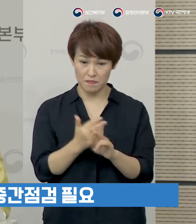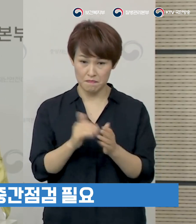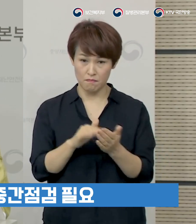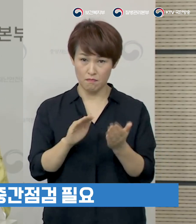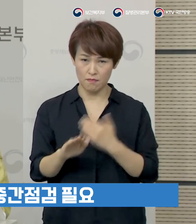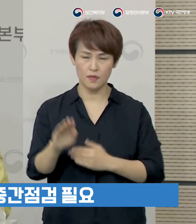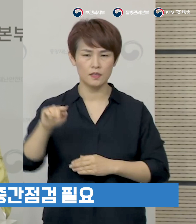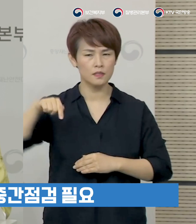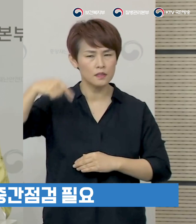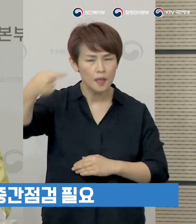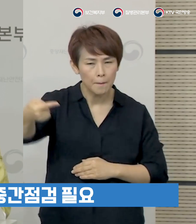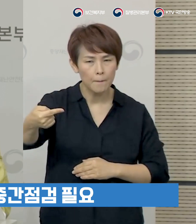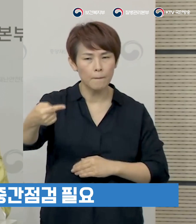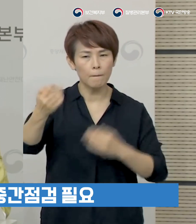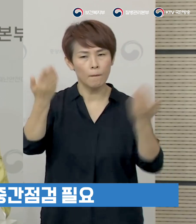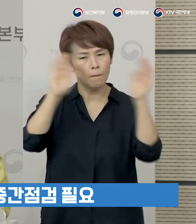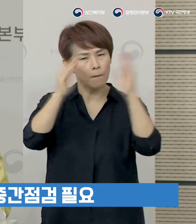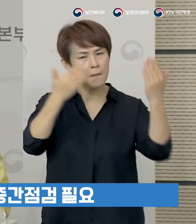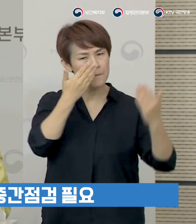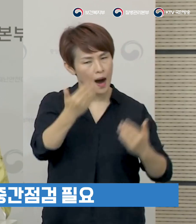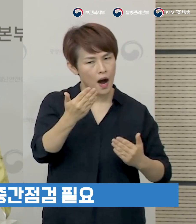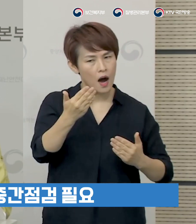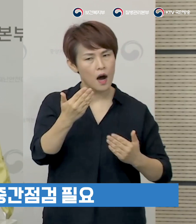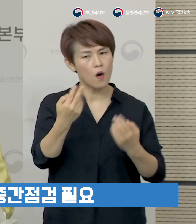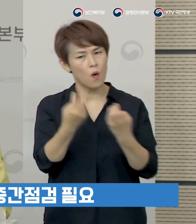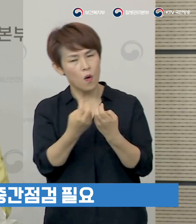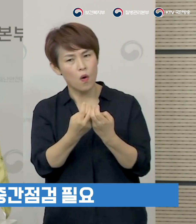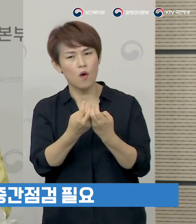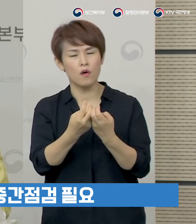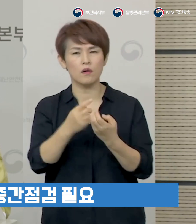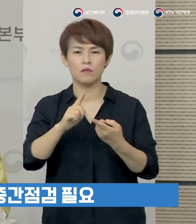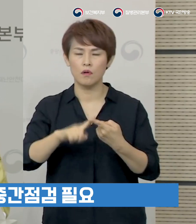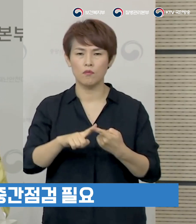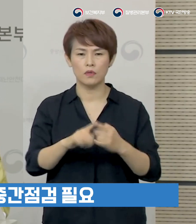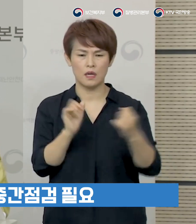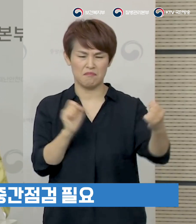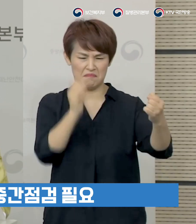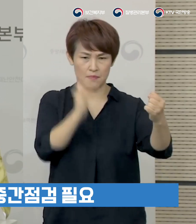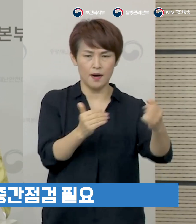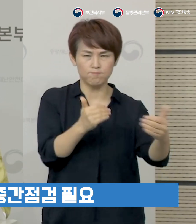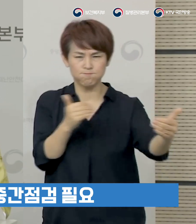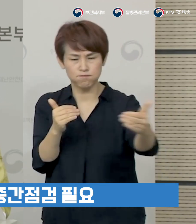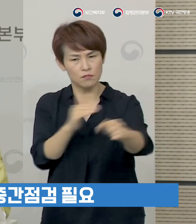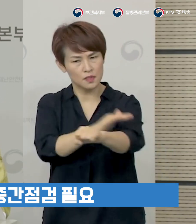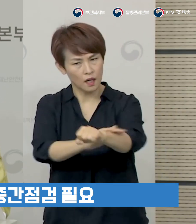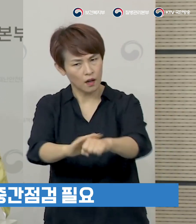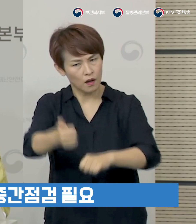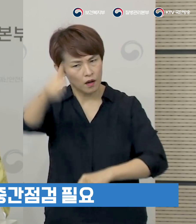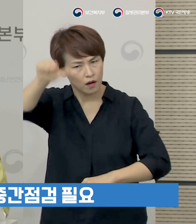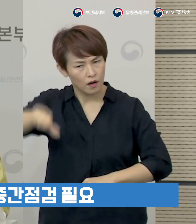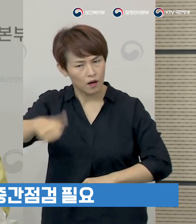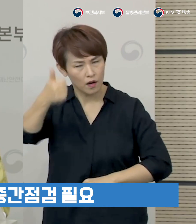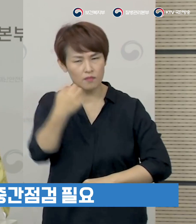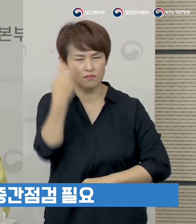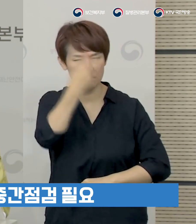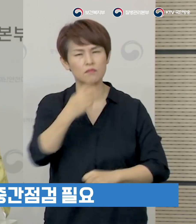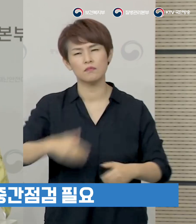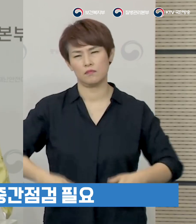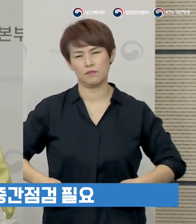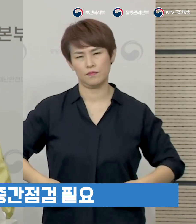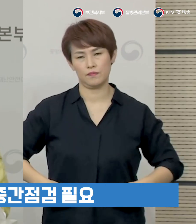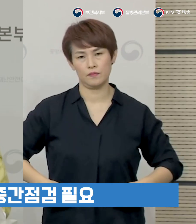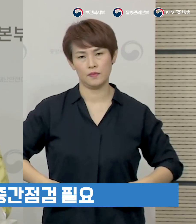그런 부분에 대한 평가, 강화된 사회적 거리두기의 어떤 평가 이런 부분들이 아마 중간 점검은 좀 필요할 것으로